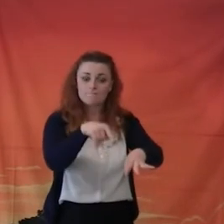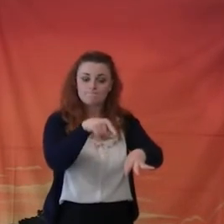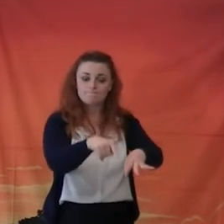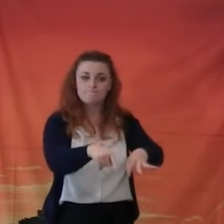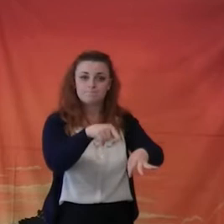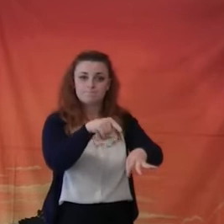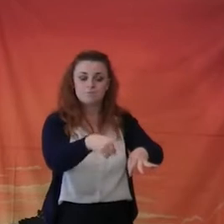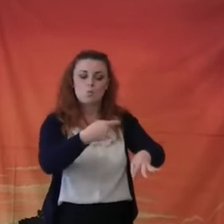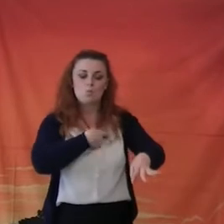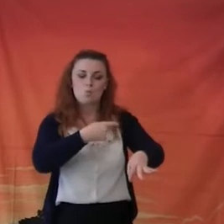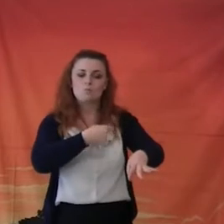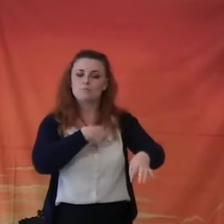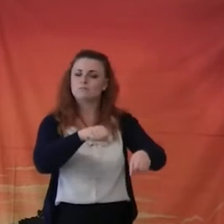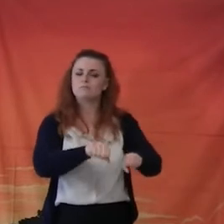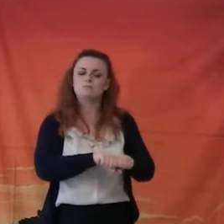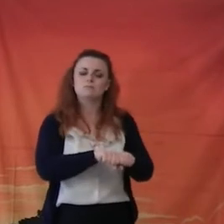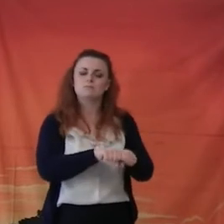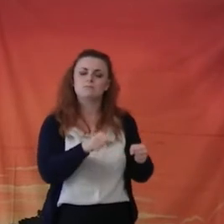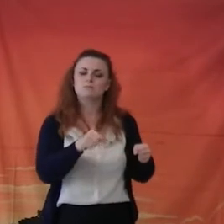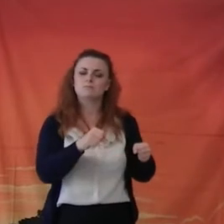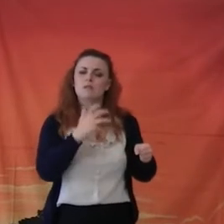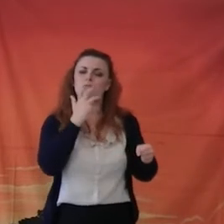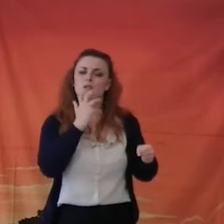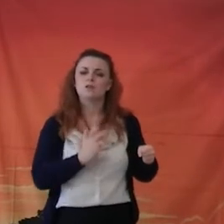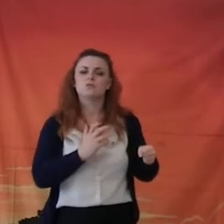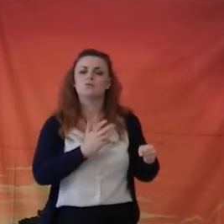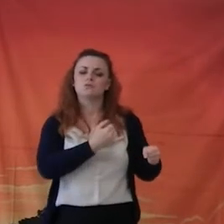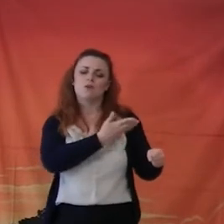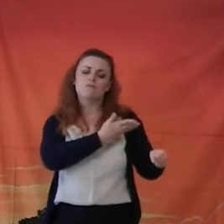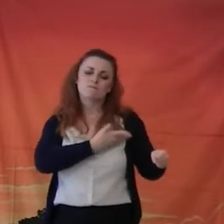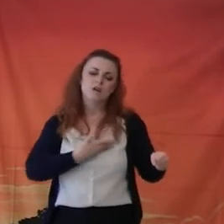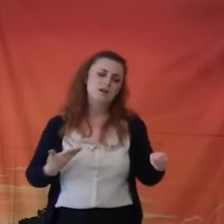avevo un cuore rotto, deluso, ferito,